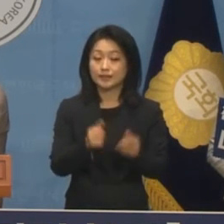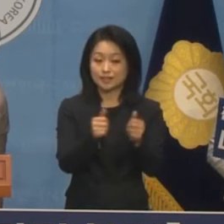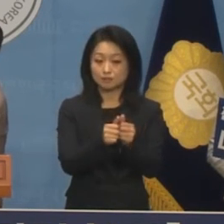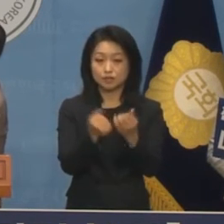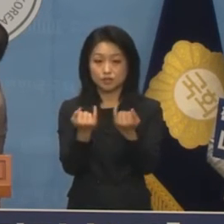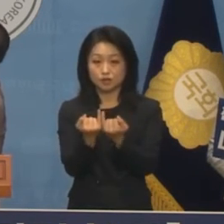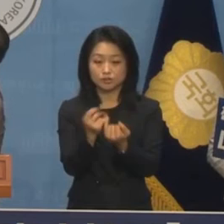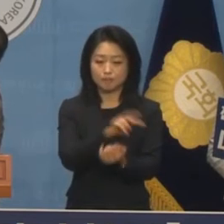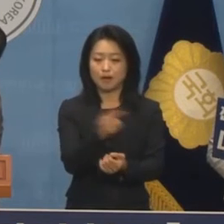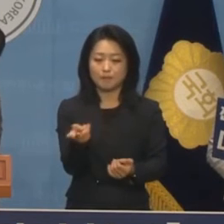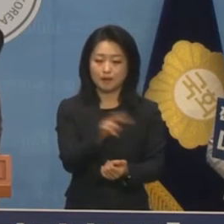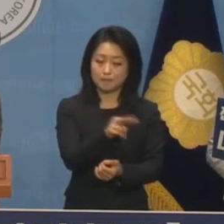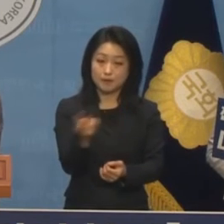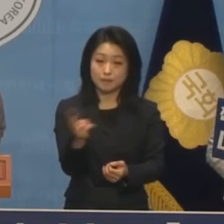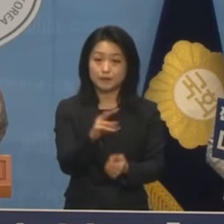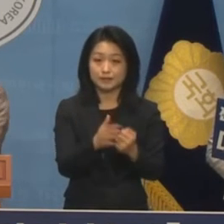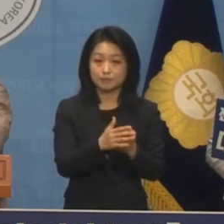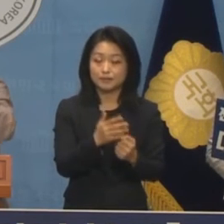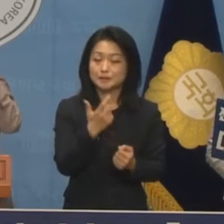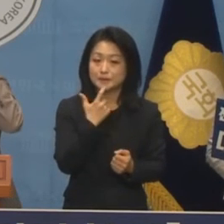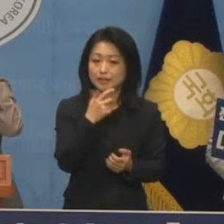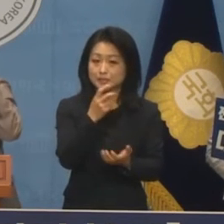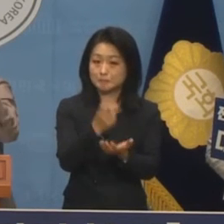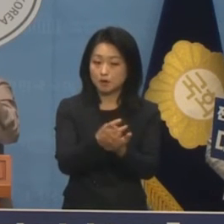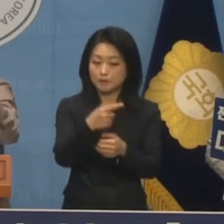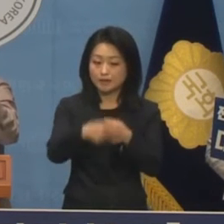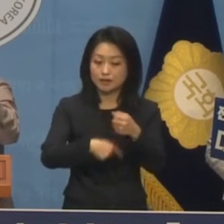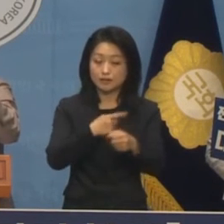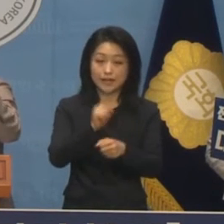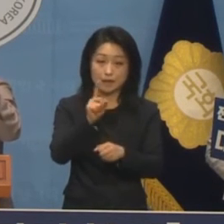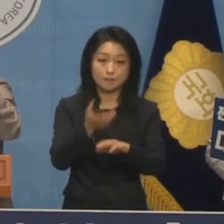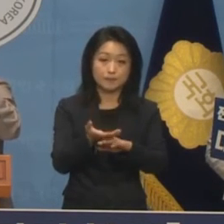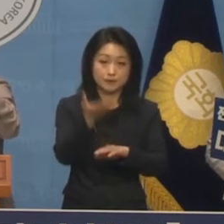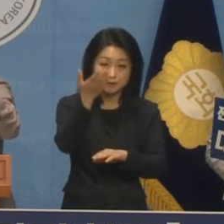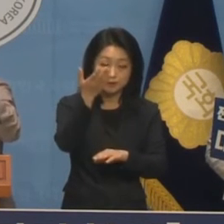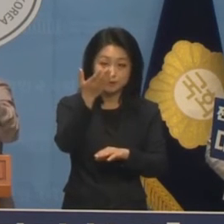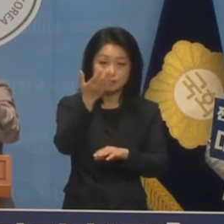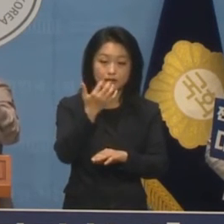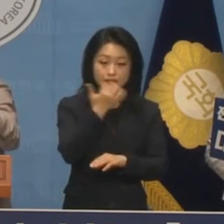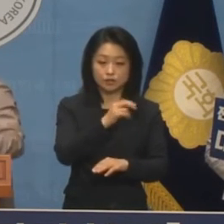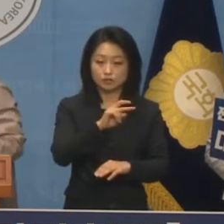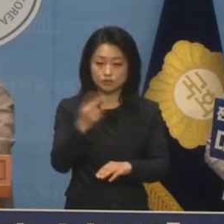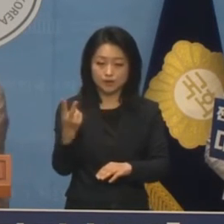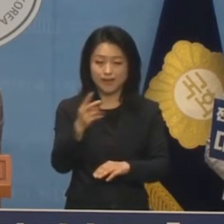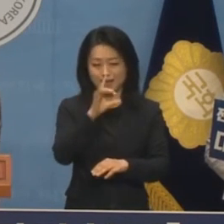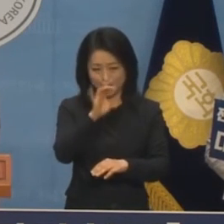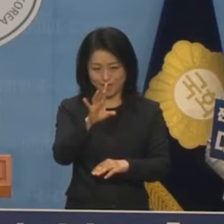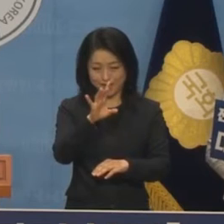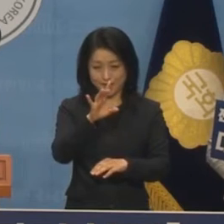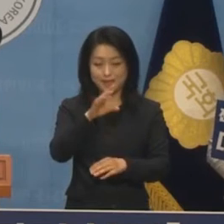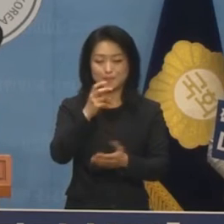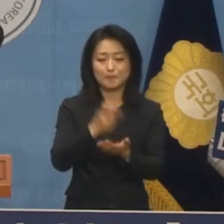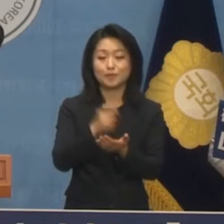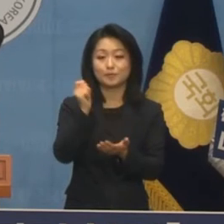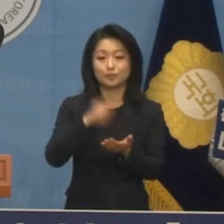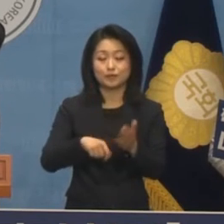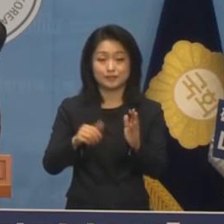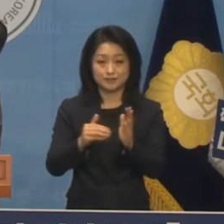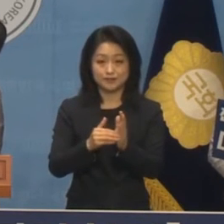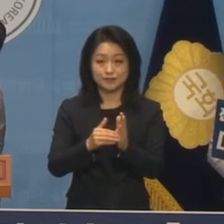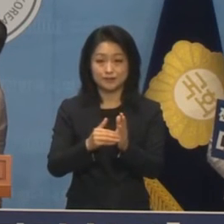여성 바꾸니까 핀란드법에서 1년에 한 번 이상은 성전환을 못한다. 이런 법을 최근에 통과시킨 겁니다.